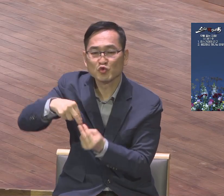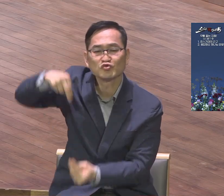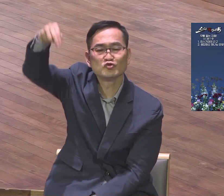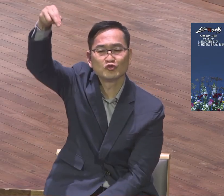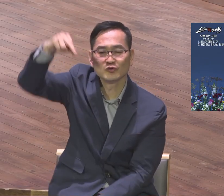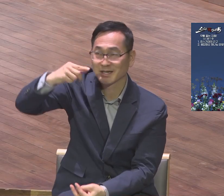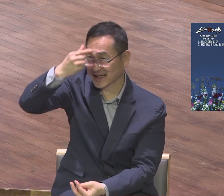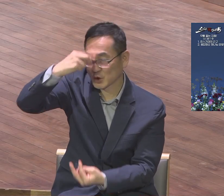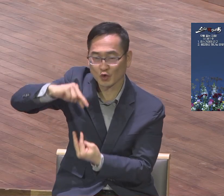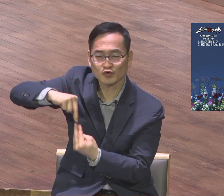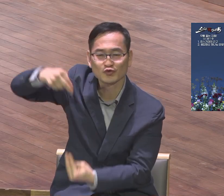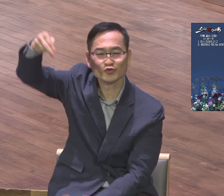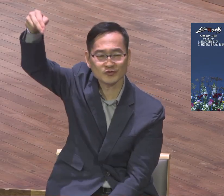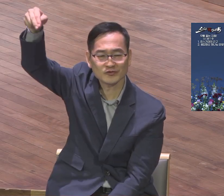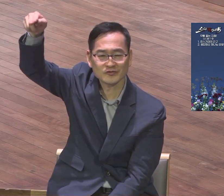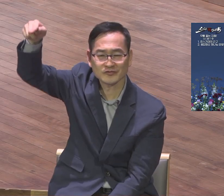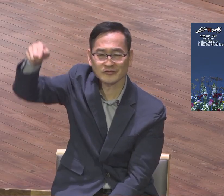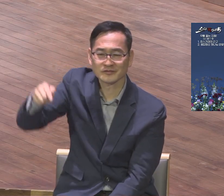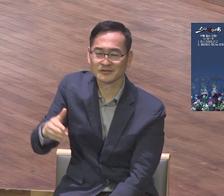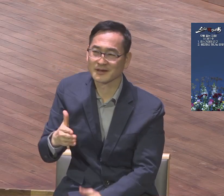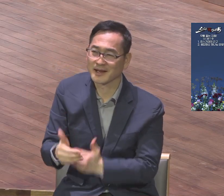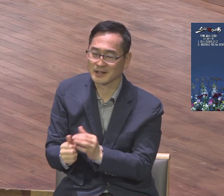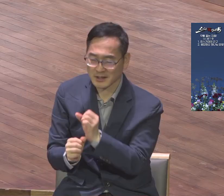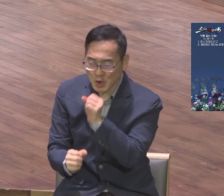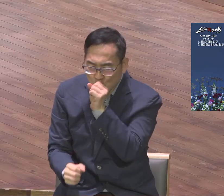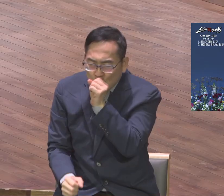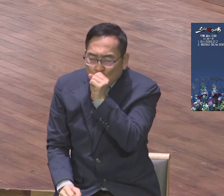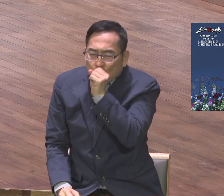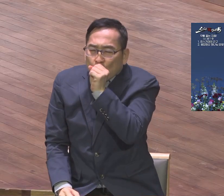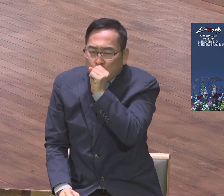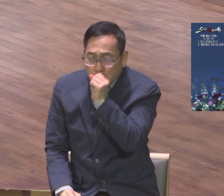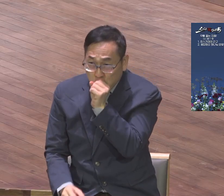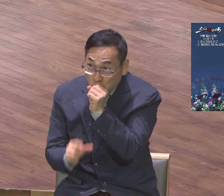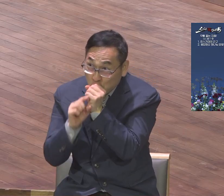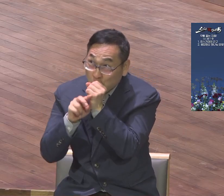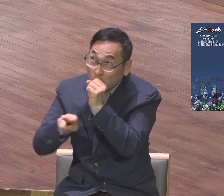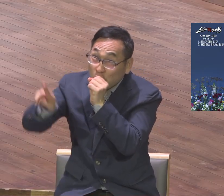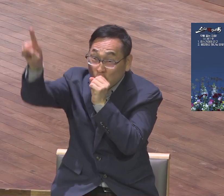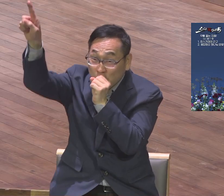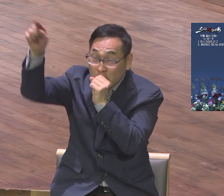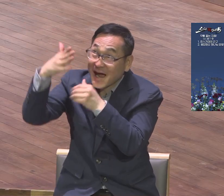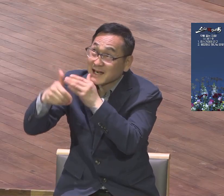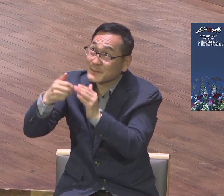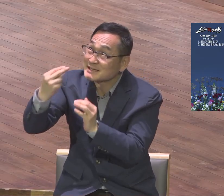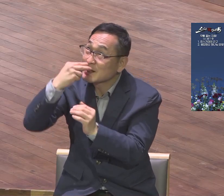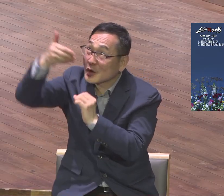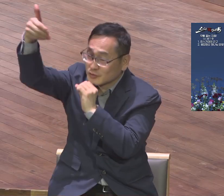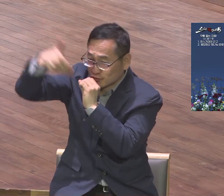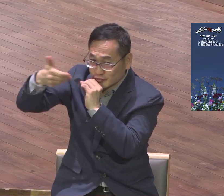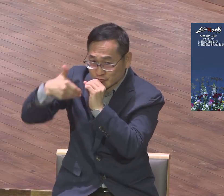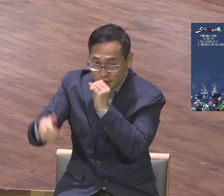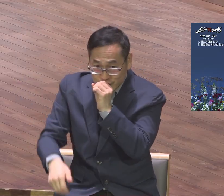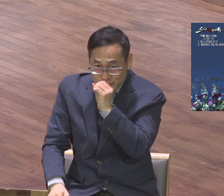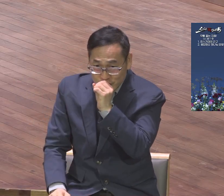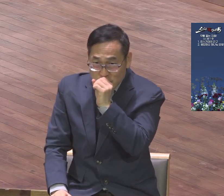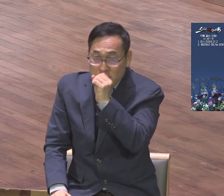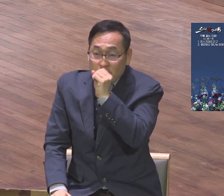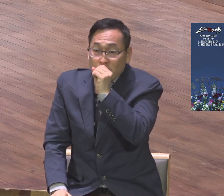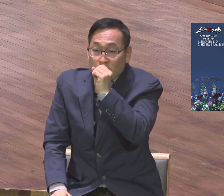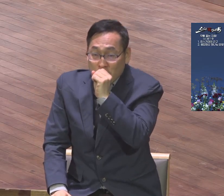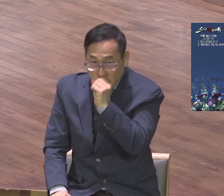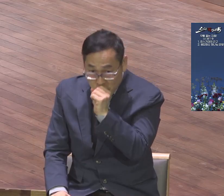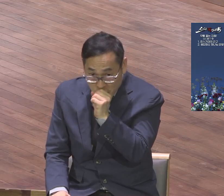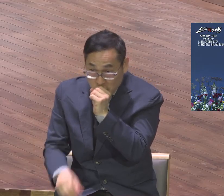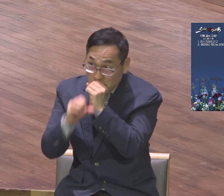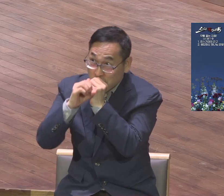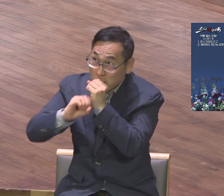하나님과 나와의 관계 연결 쫙 영적 산소. 하나님으로부터 산소를 공급받는 통로, 영적 산소를